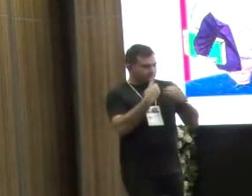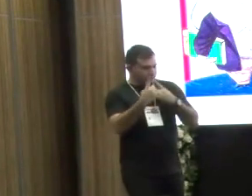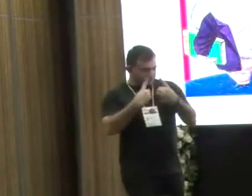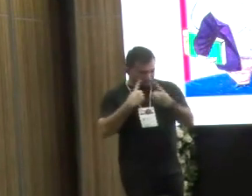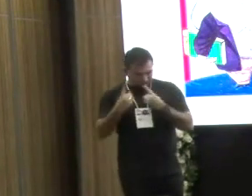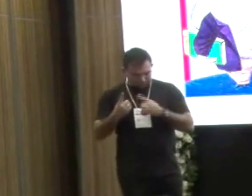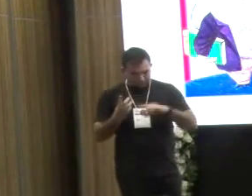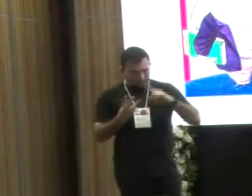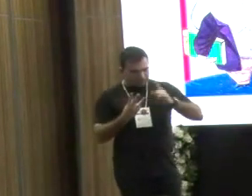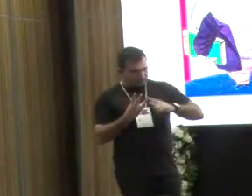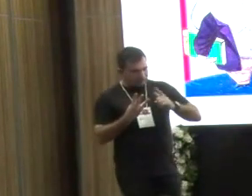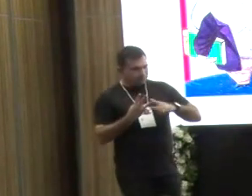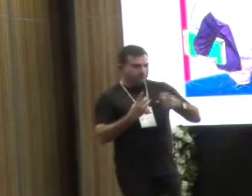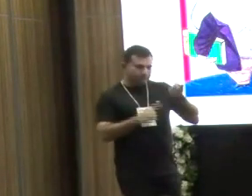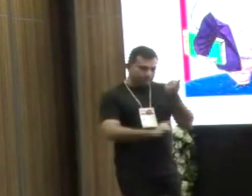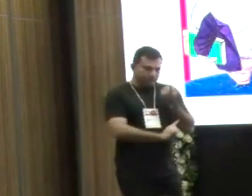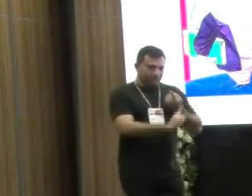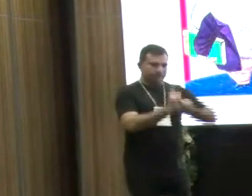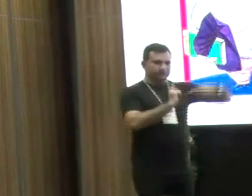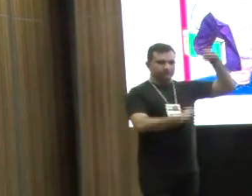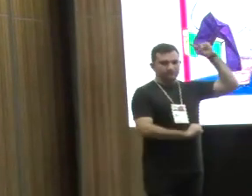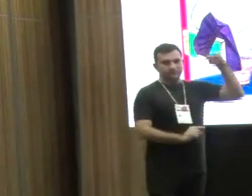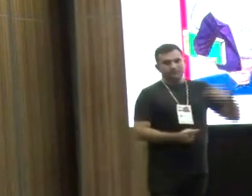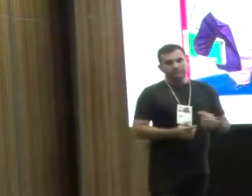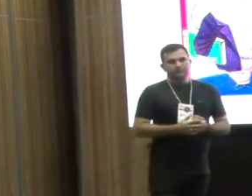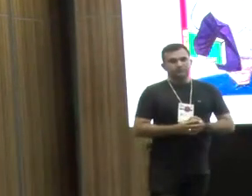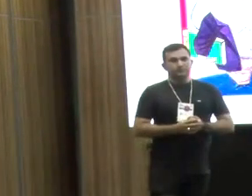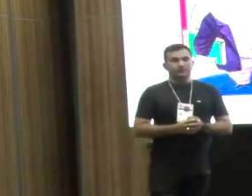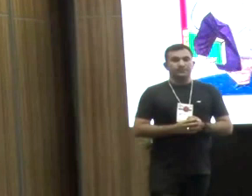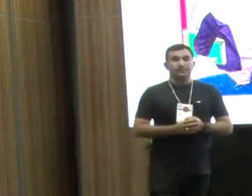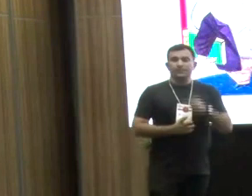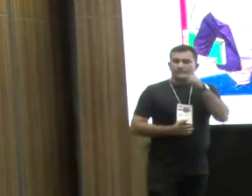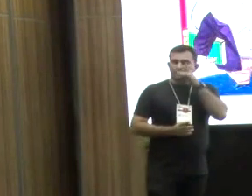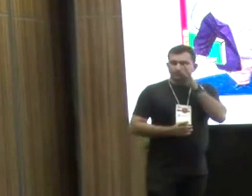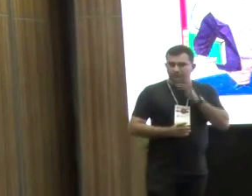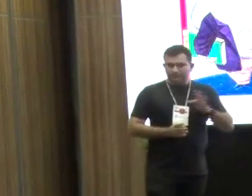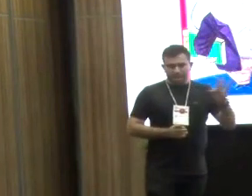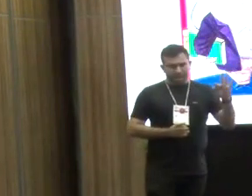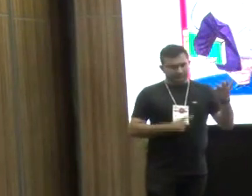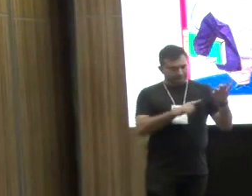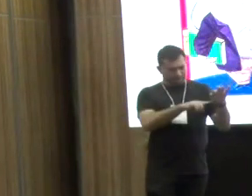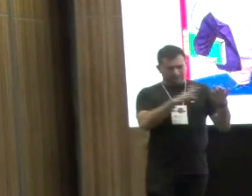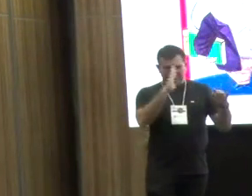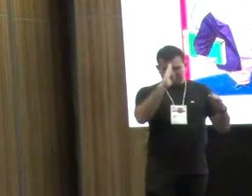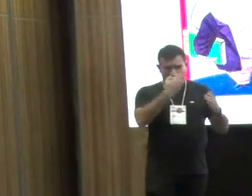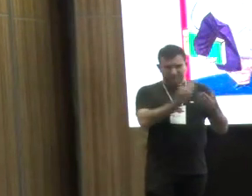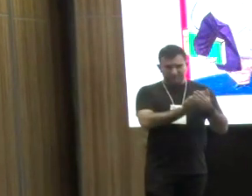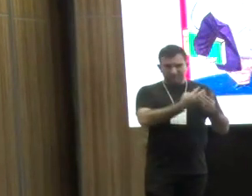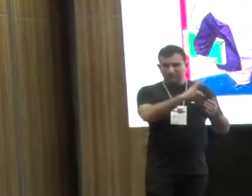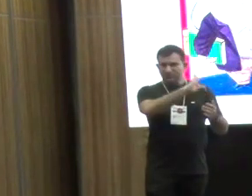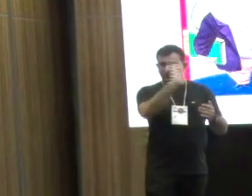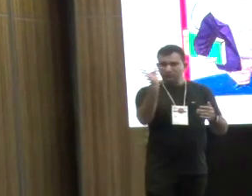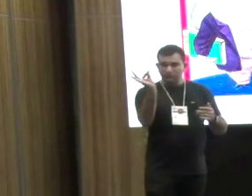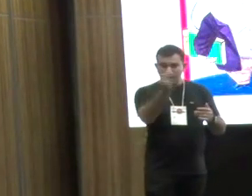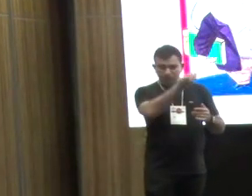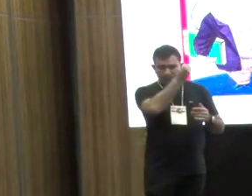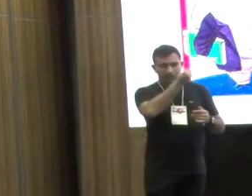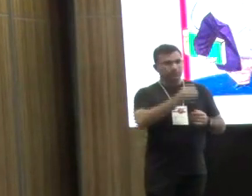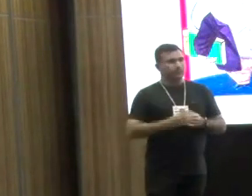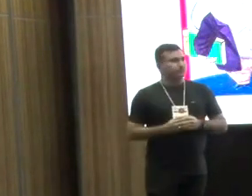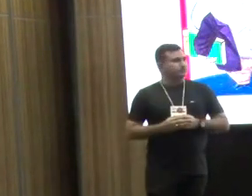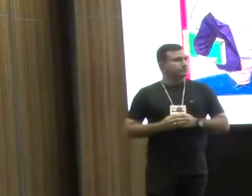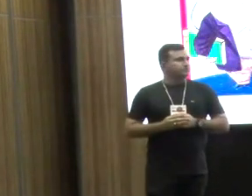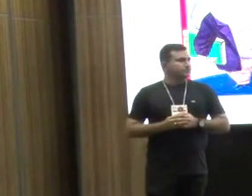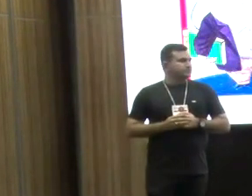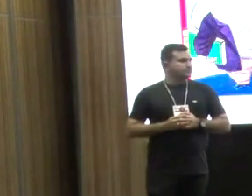que gera transformação. Paulo Freire não acredita em toda a sua obra.